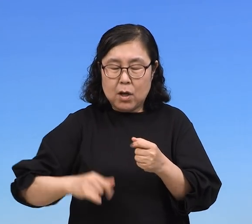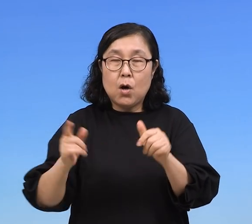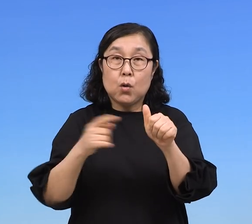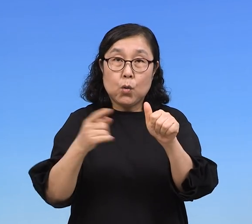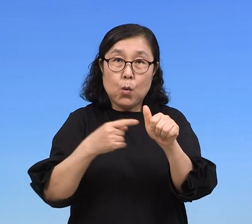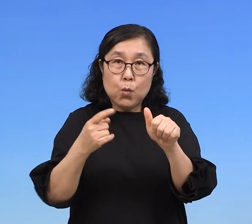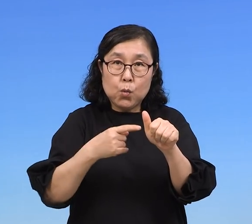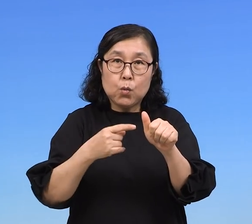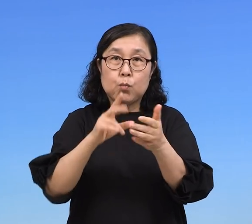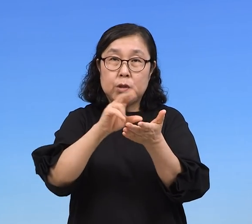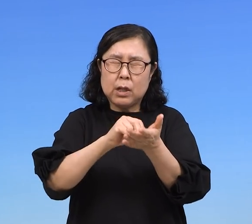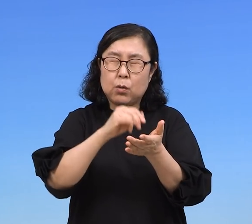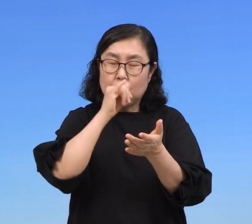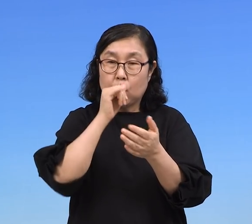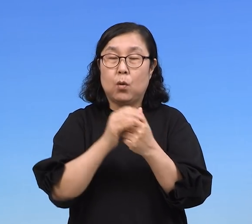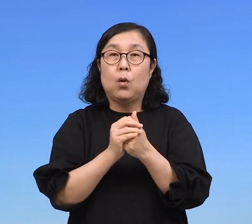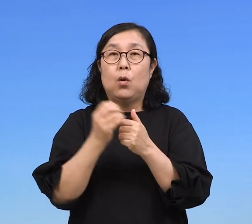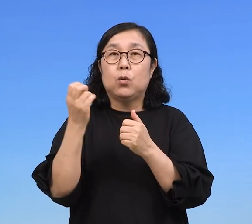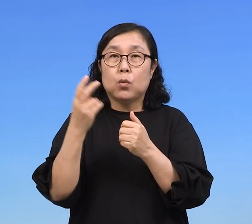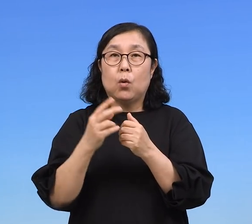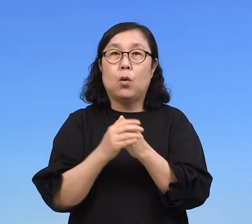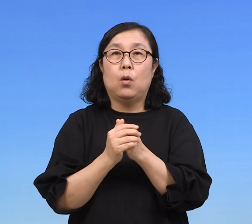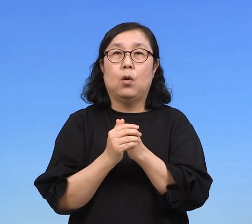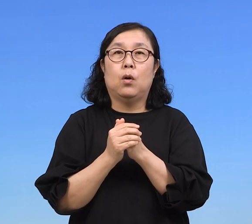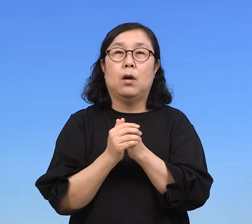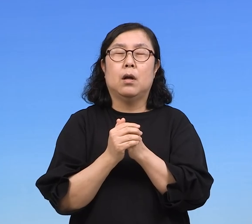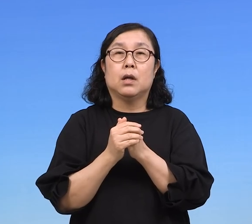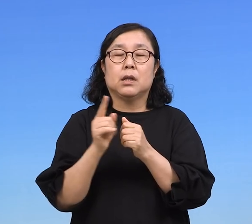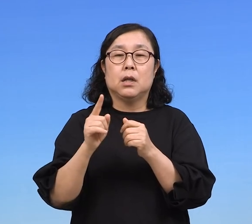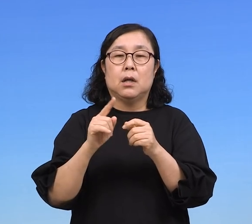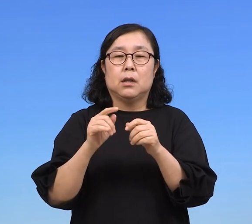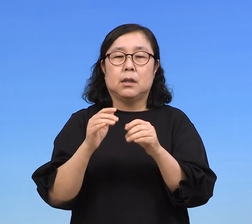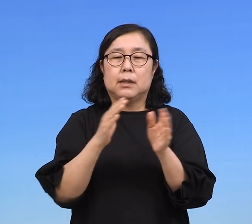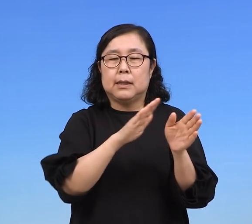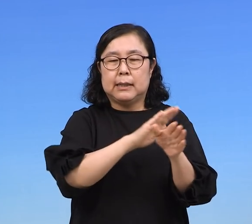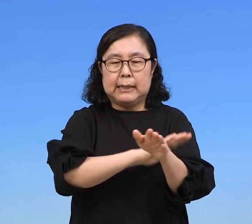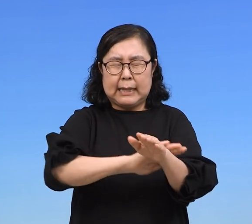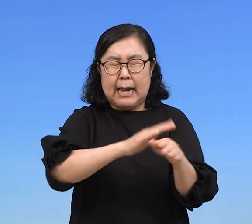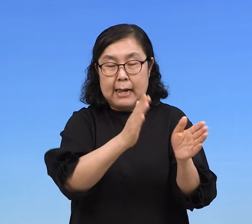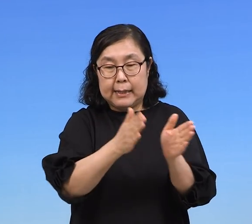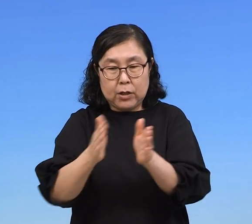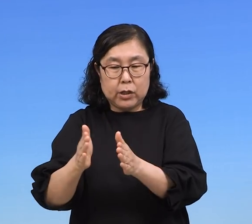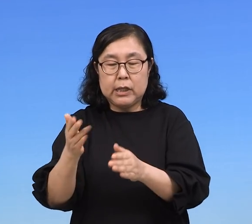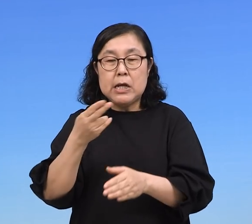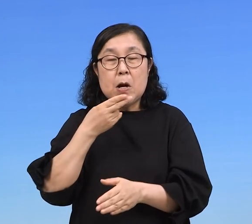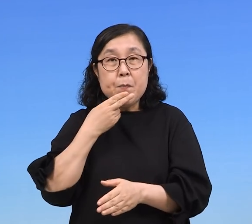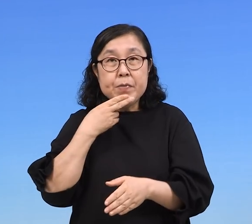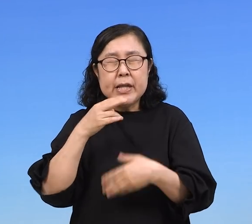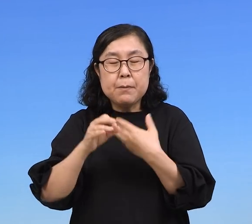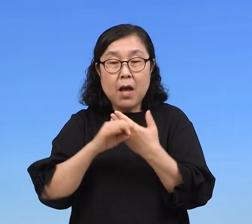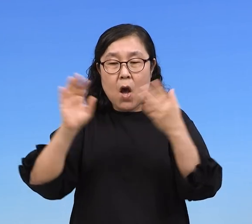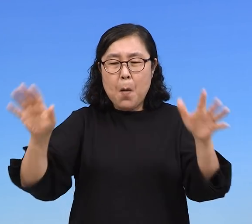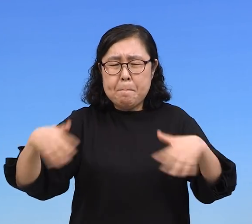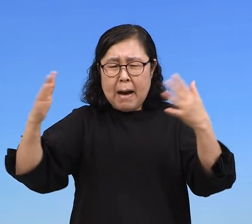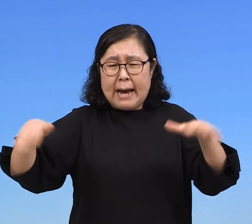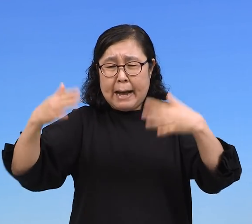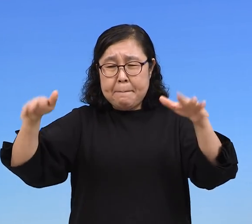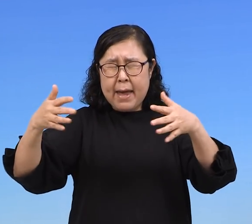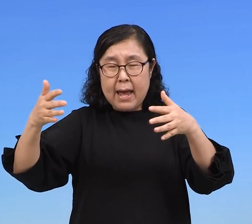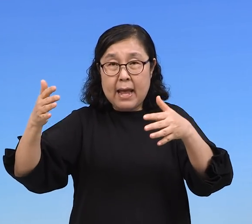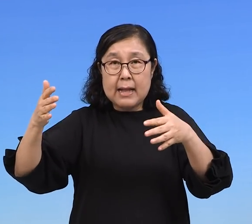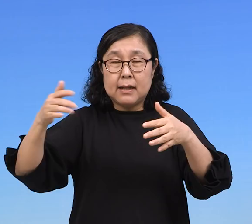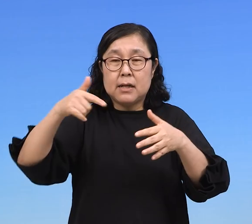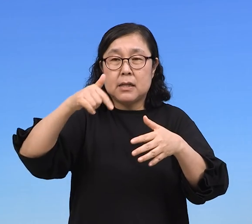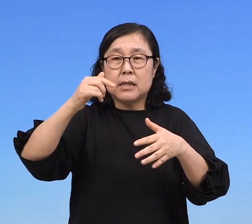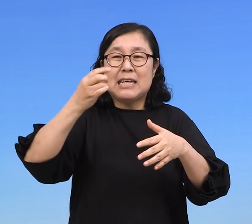자녀 교육에 대해서도 그렇고, 그래서 이 문제가 제대로 정리가 잘 안 되면 그야말로 바람에 나는 겨와 같은